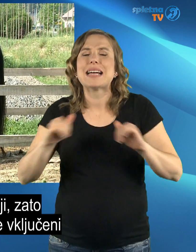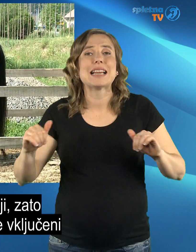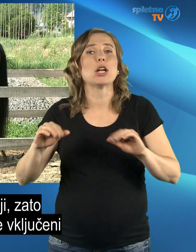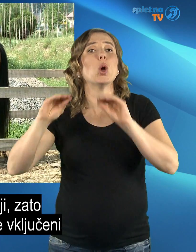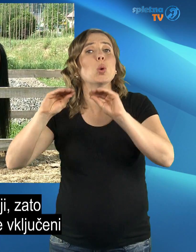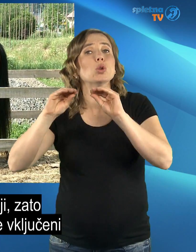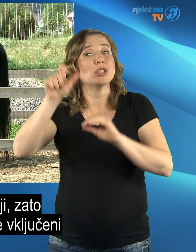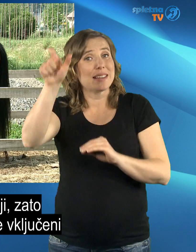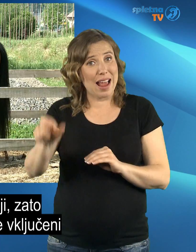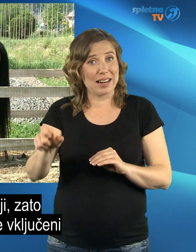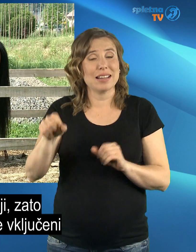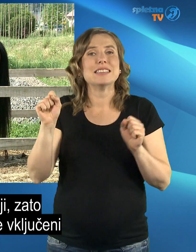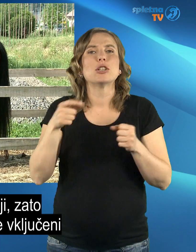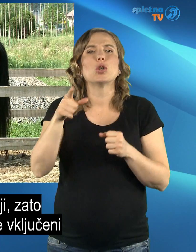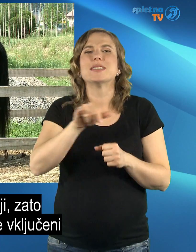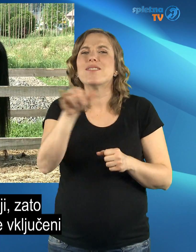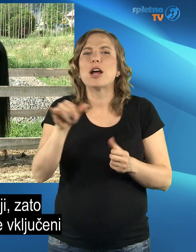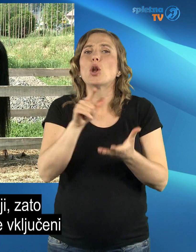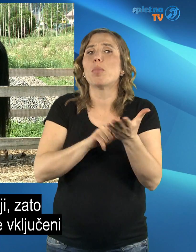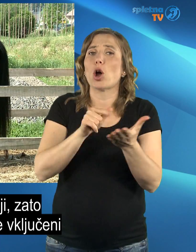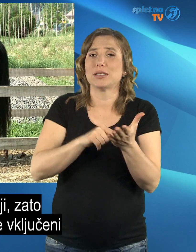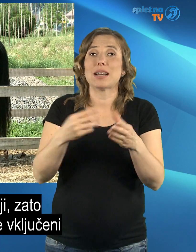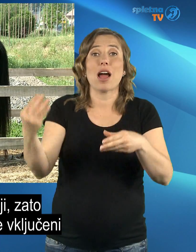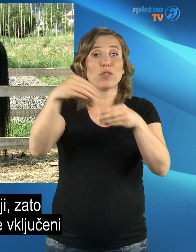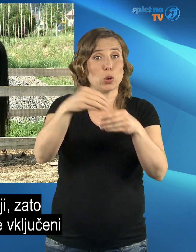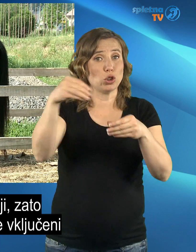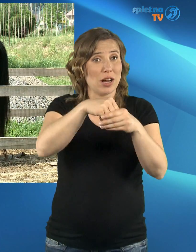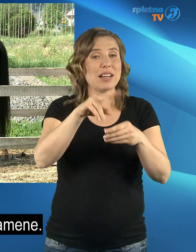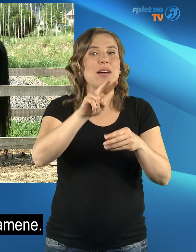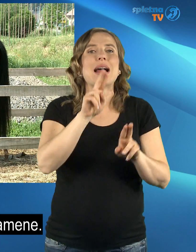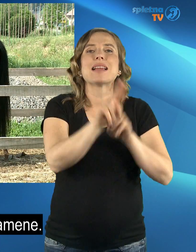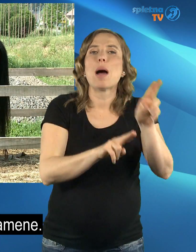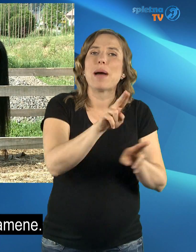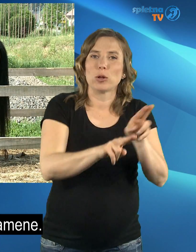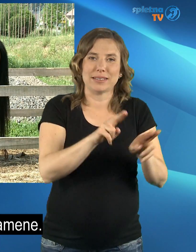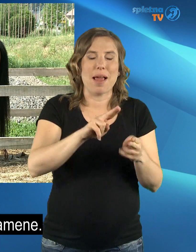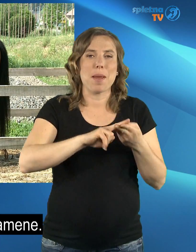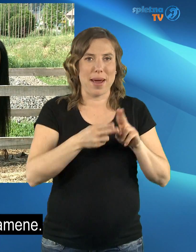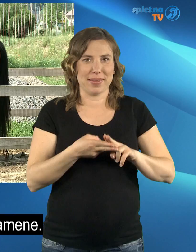So izredni učitelji, zato so vedno pogosteje vključeni v terapevtske namene.